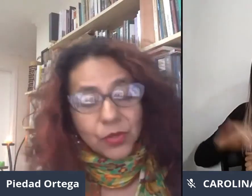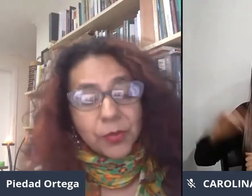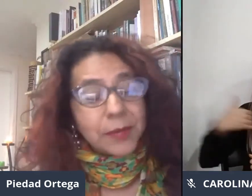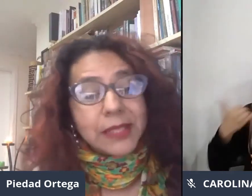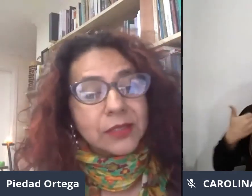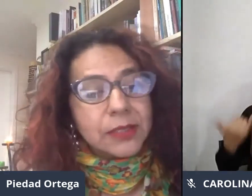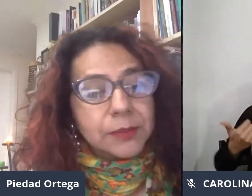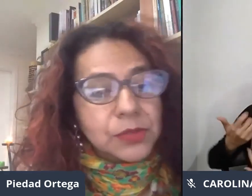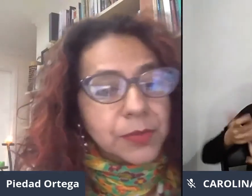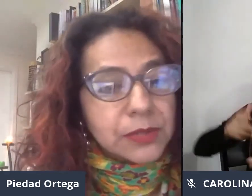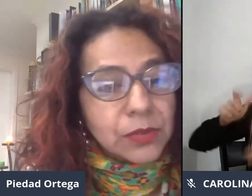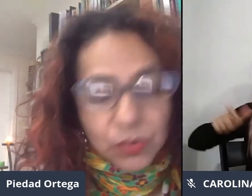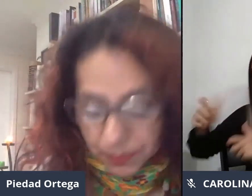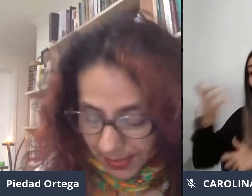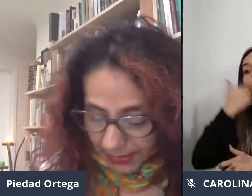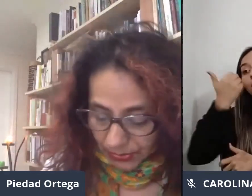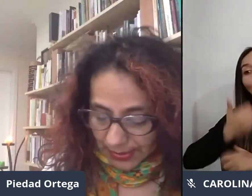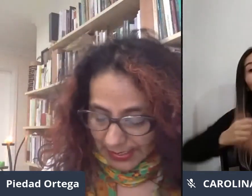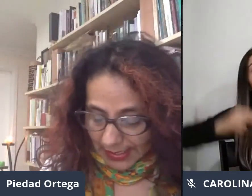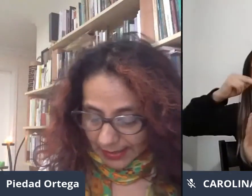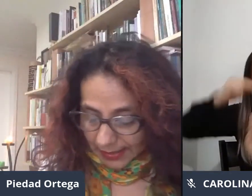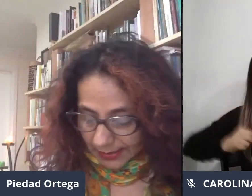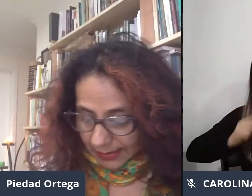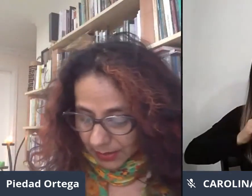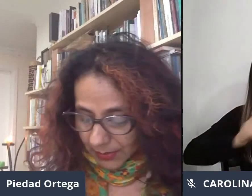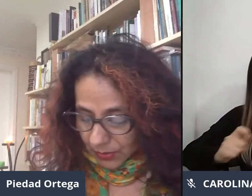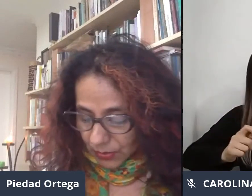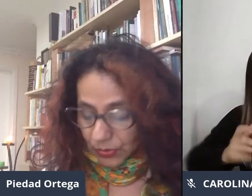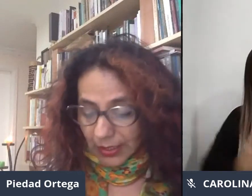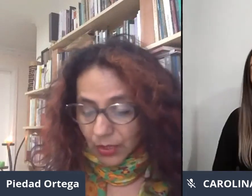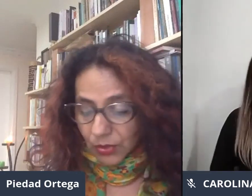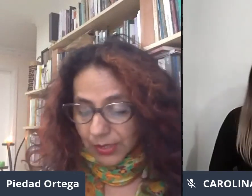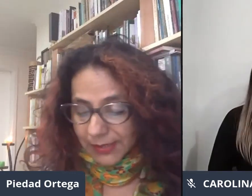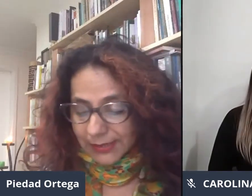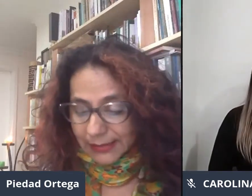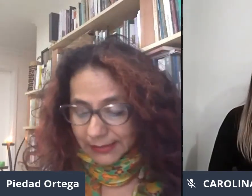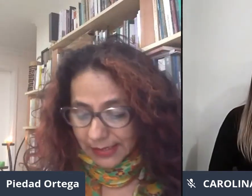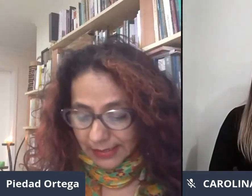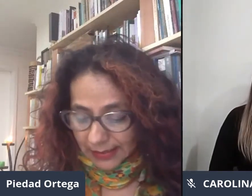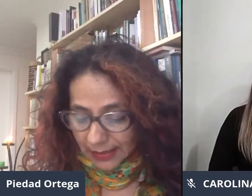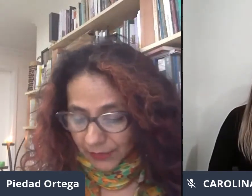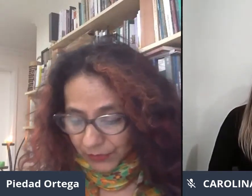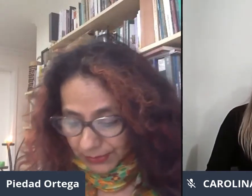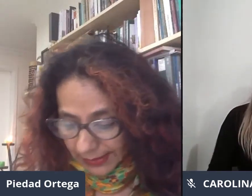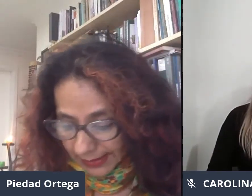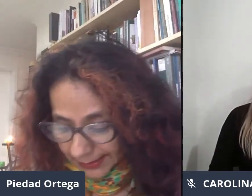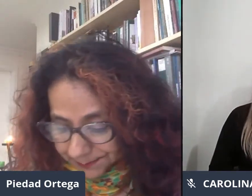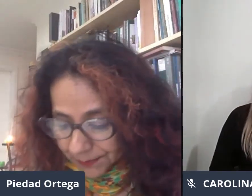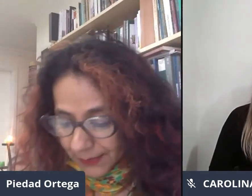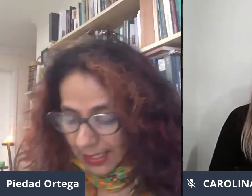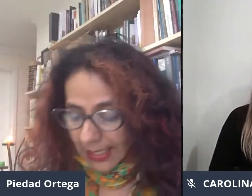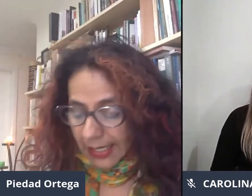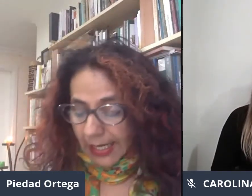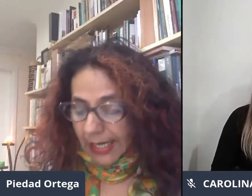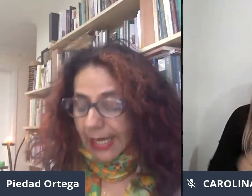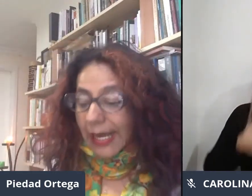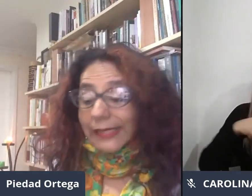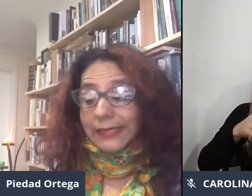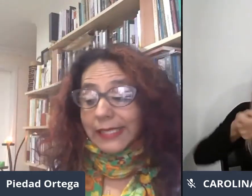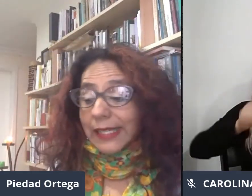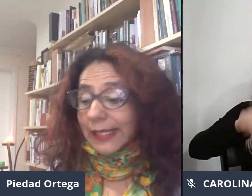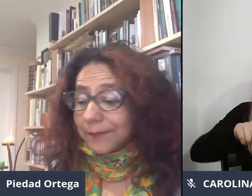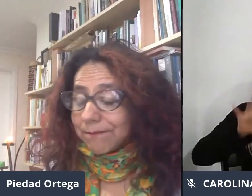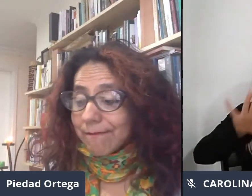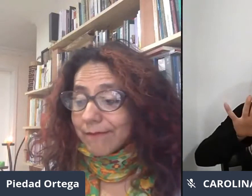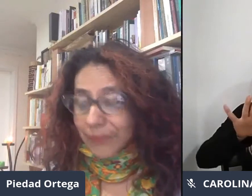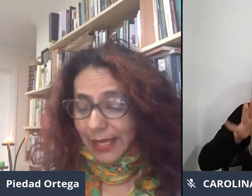un nombramiento que por supuesto no comparto, que tiene que ver con los habitantes en frontera. Así